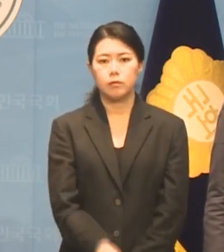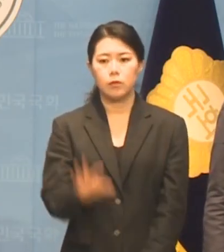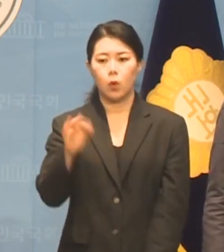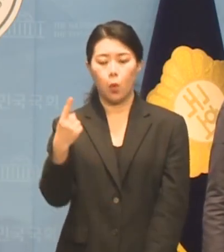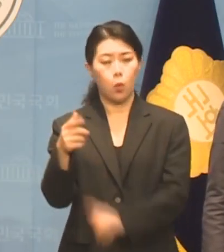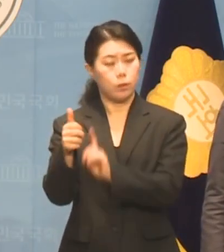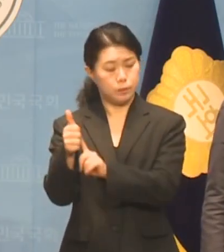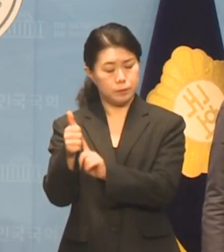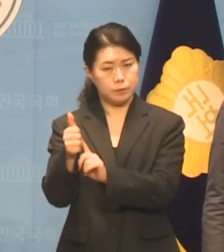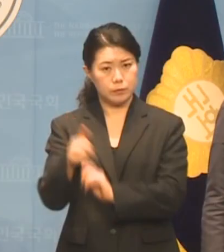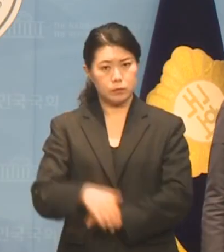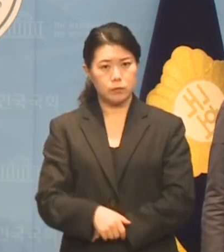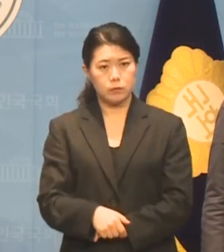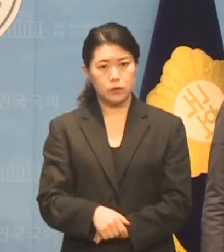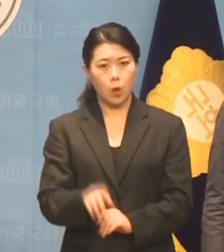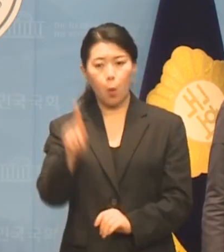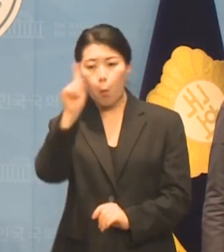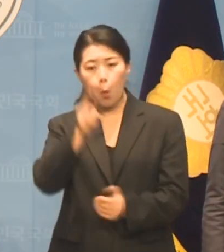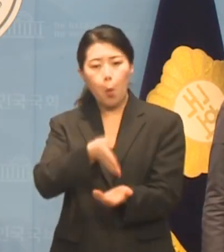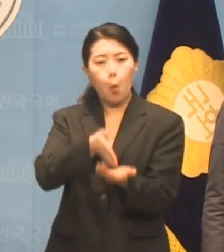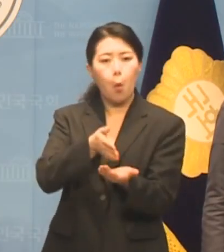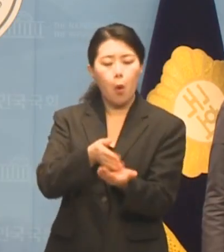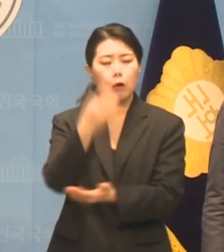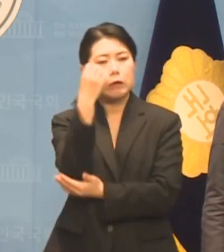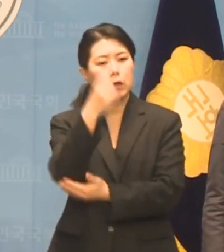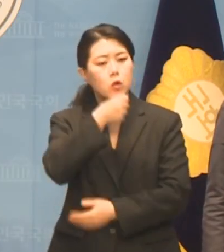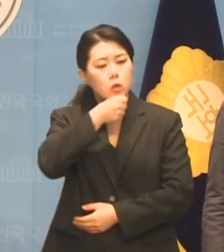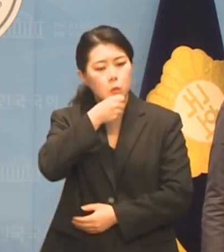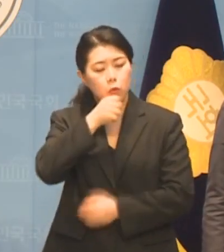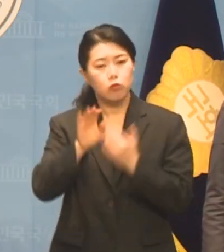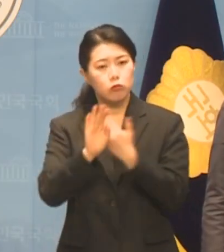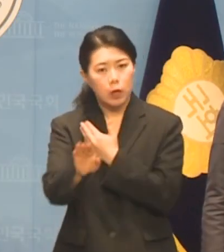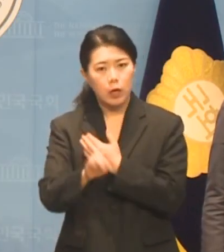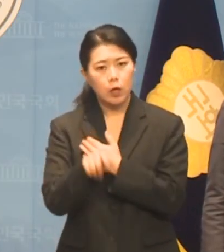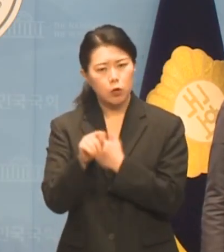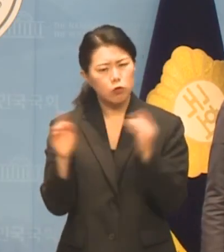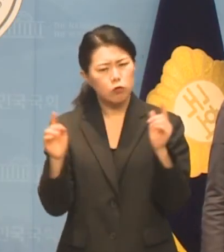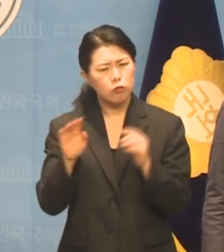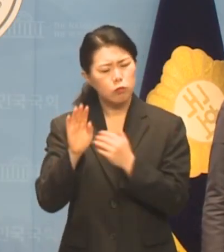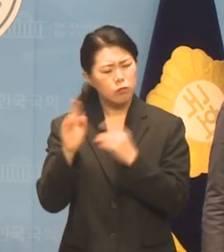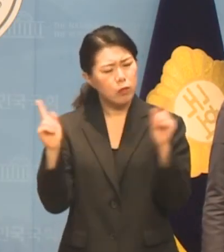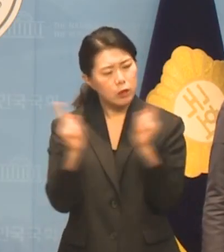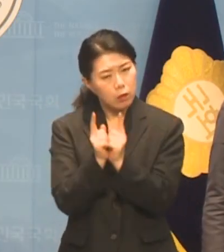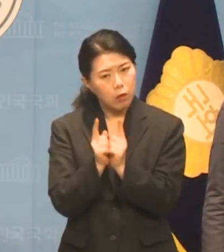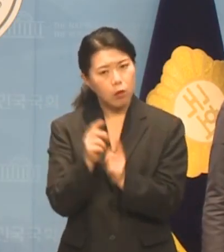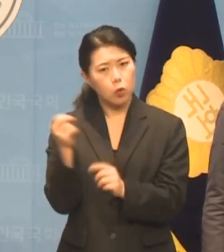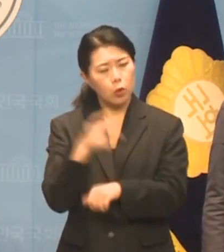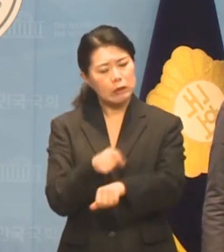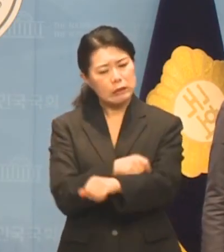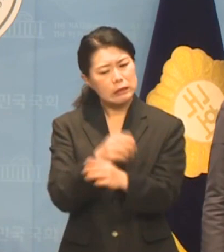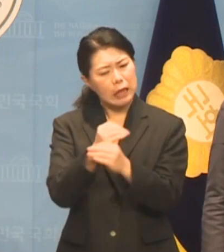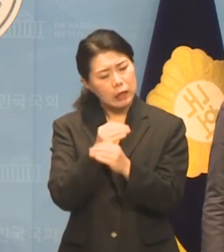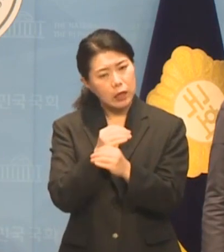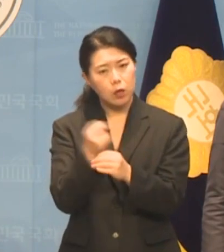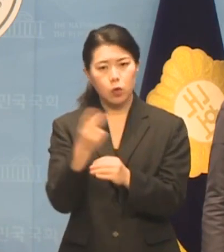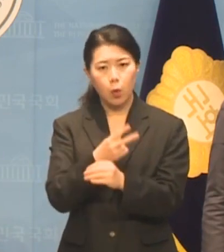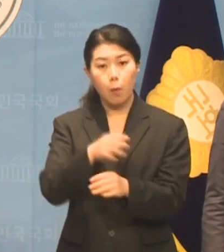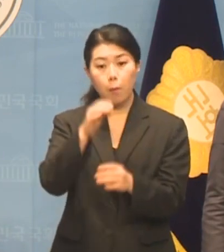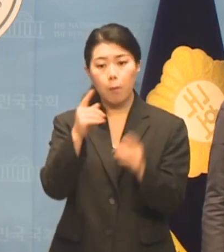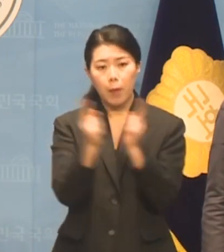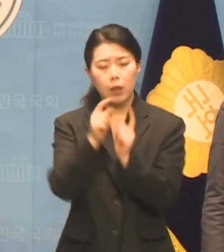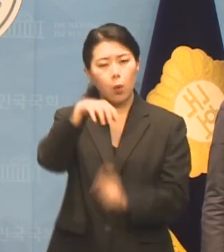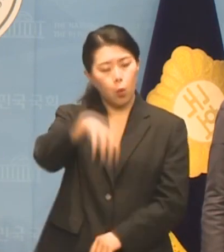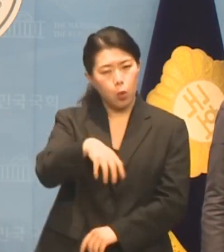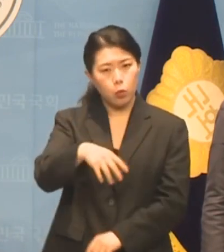오세훈 시장이 어떤 언론 인터뷰를 하고 나서 그 이후에 만났다든지 특정 날짜와 만난 장소,